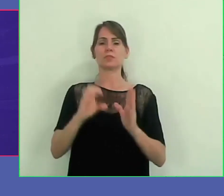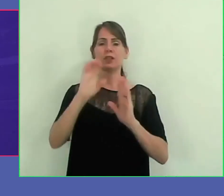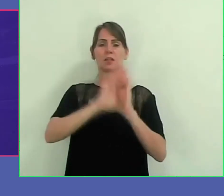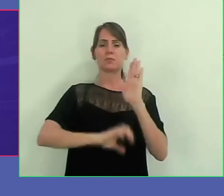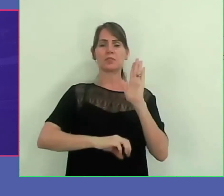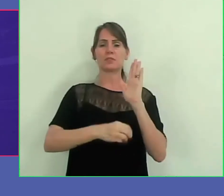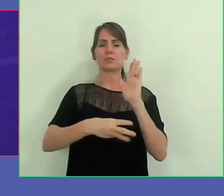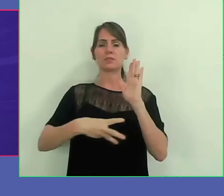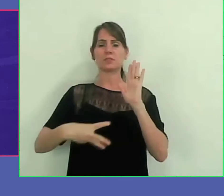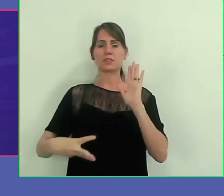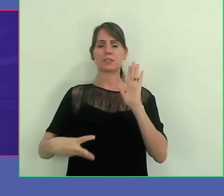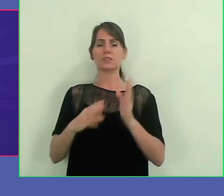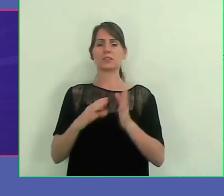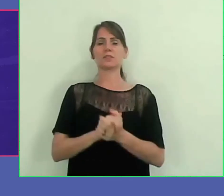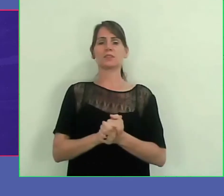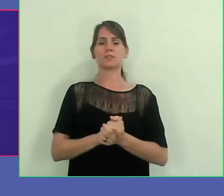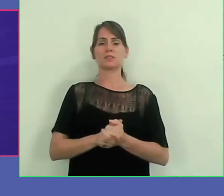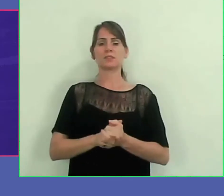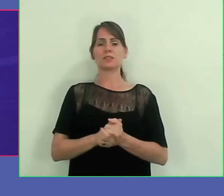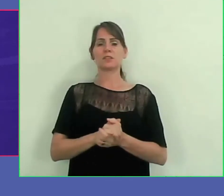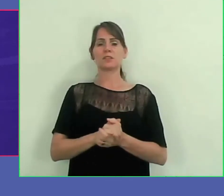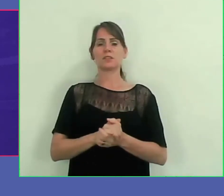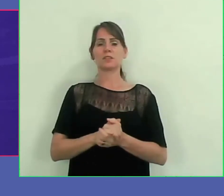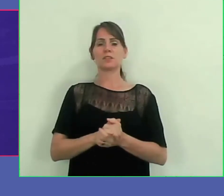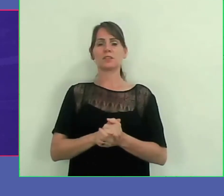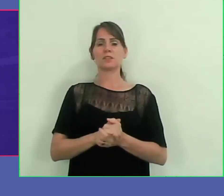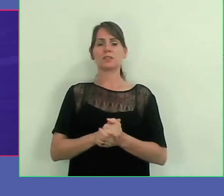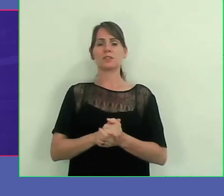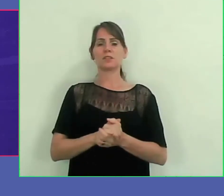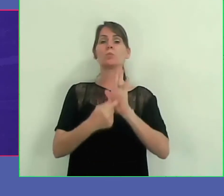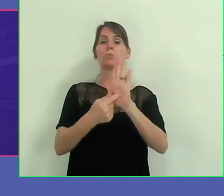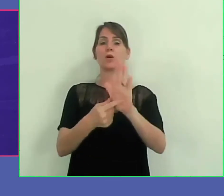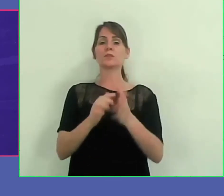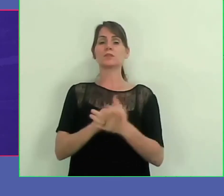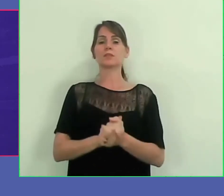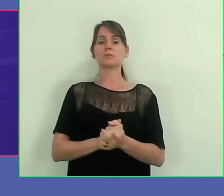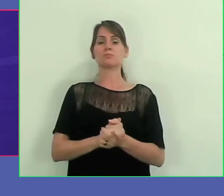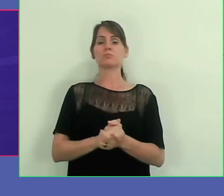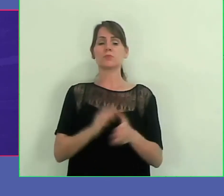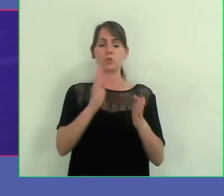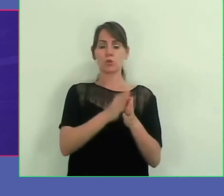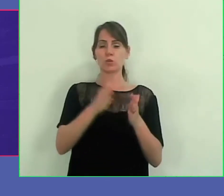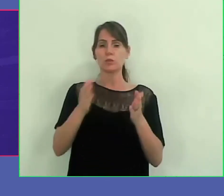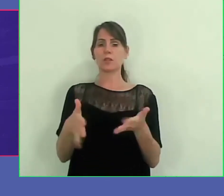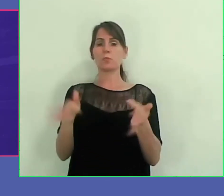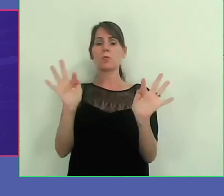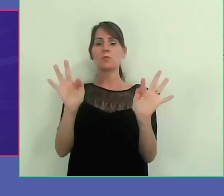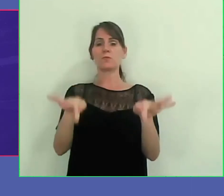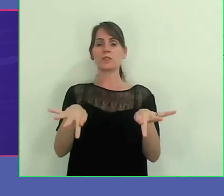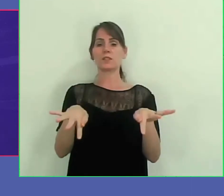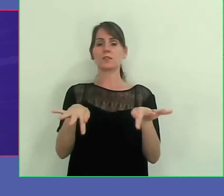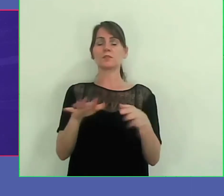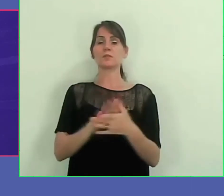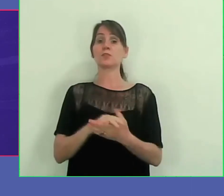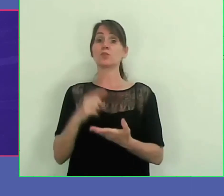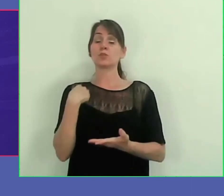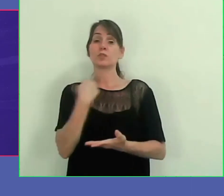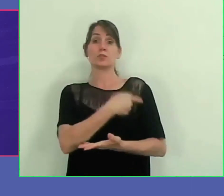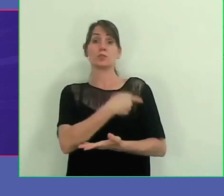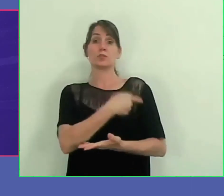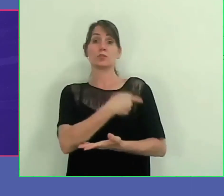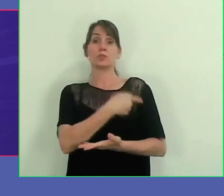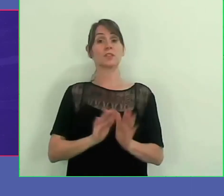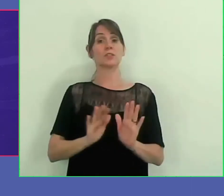Timóteo que nos tempos finais, que nós estamos já nos